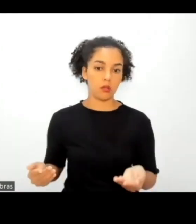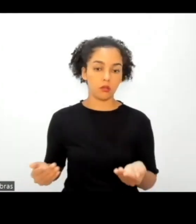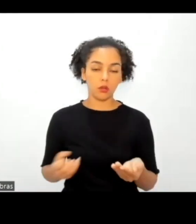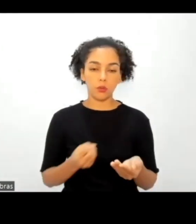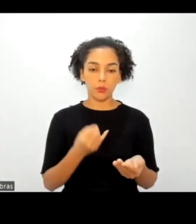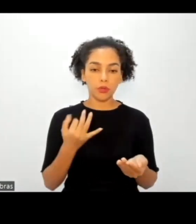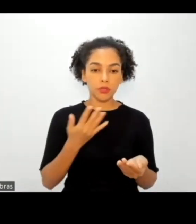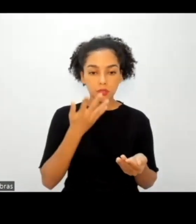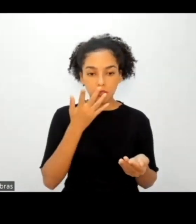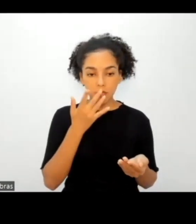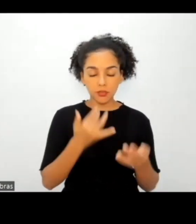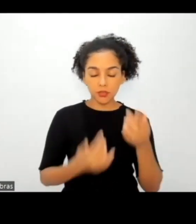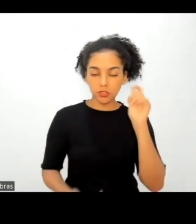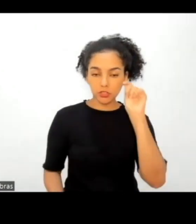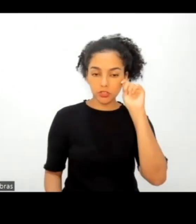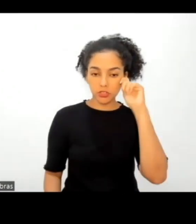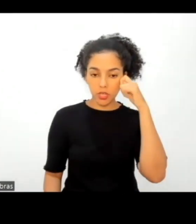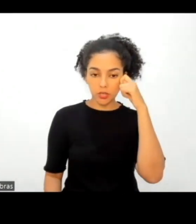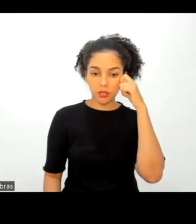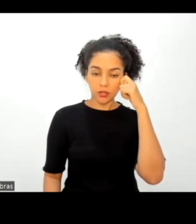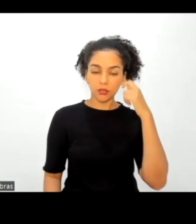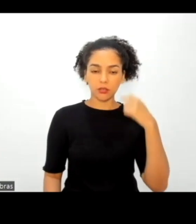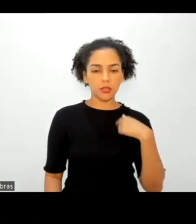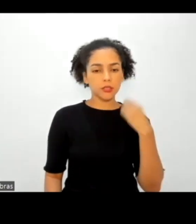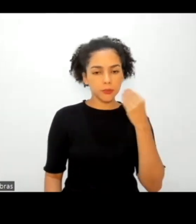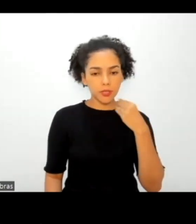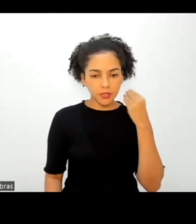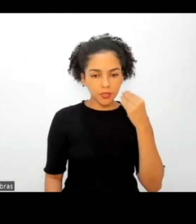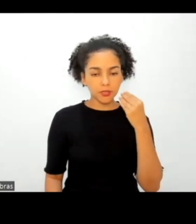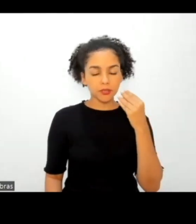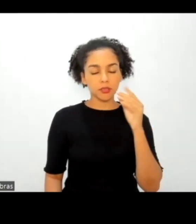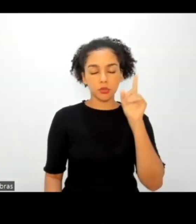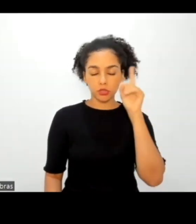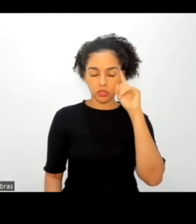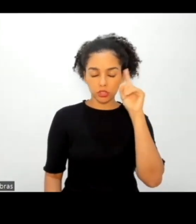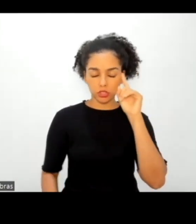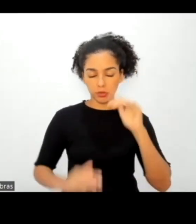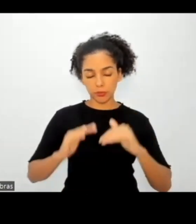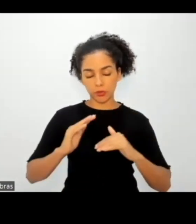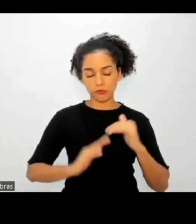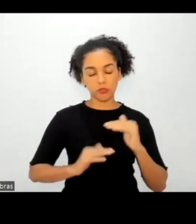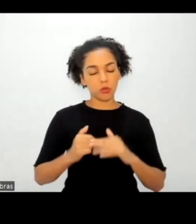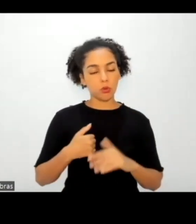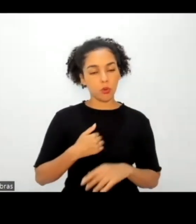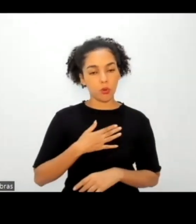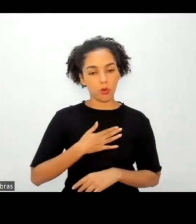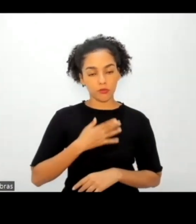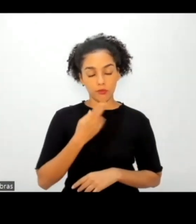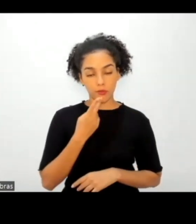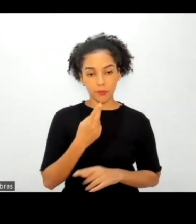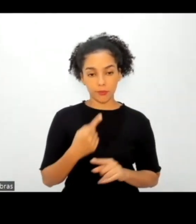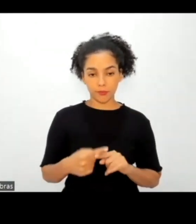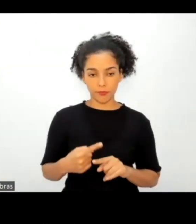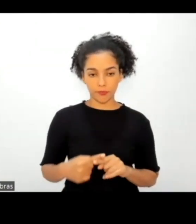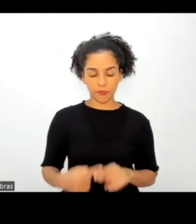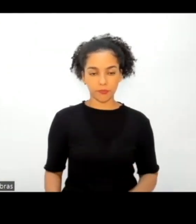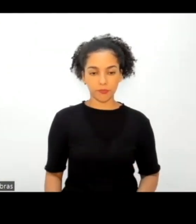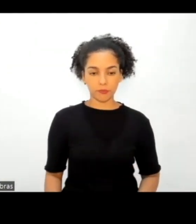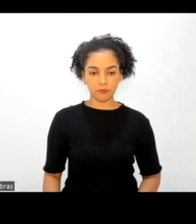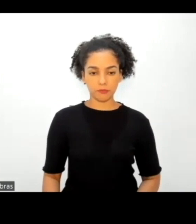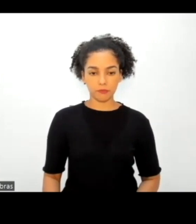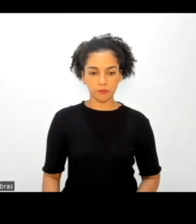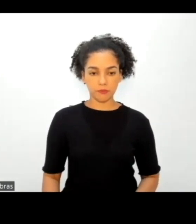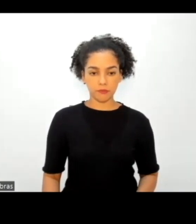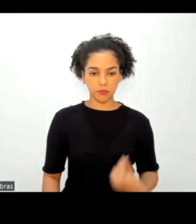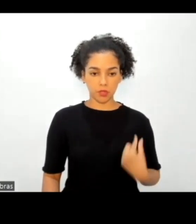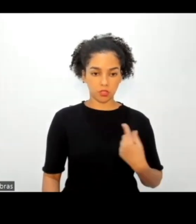gente, crianças negras, eu estou falando também de experiência no cotidiano profissional, e aí eu gosto sempre de dizer isso, porque, assim, inclusive, para dizer que a gente não